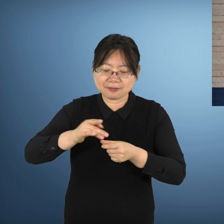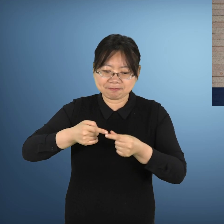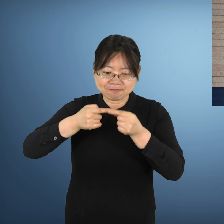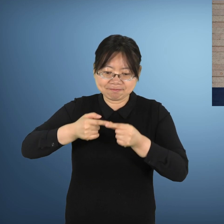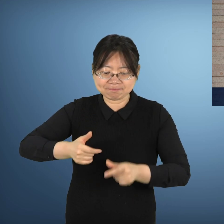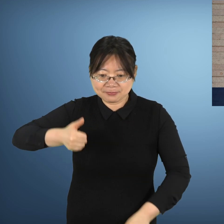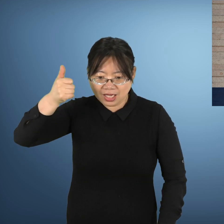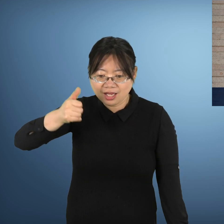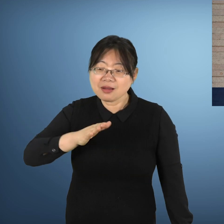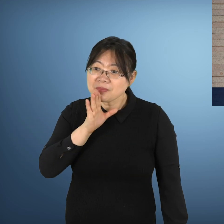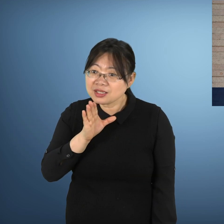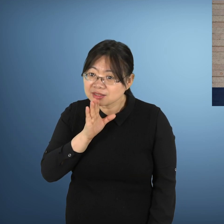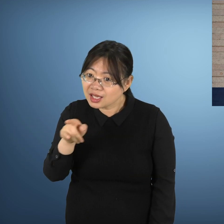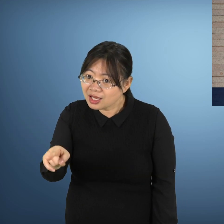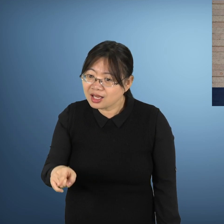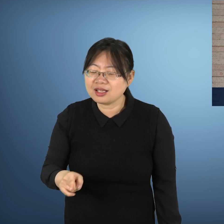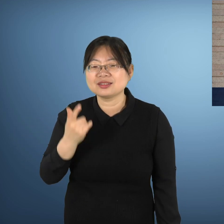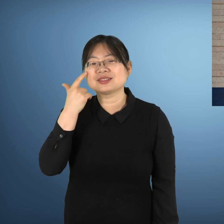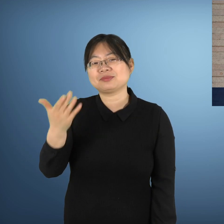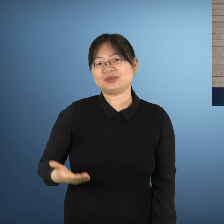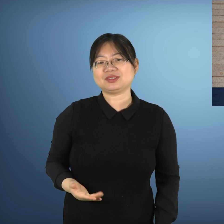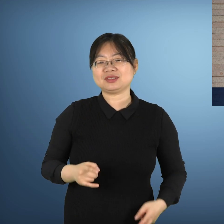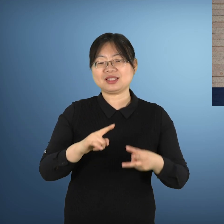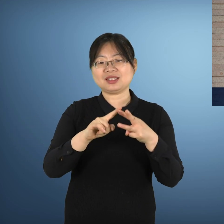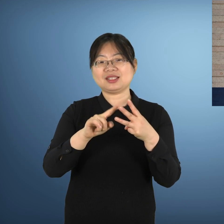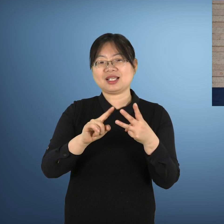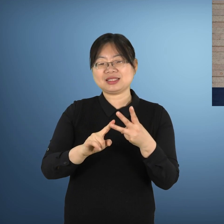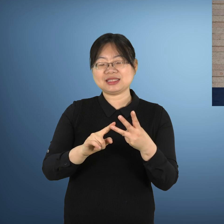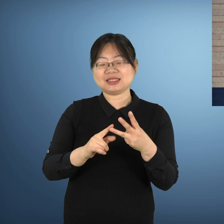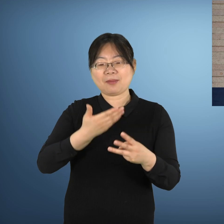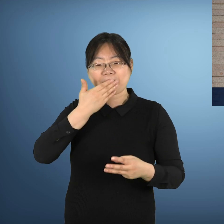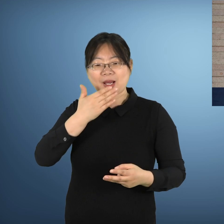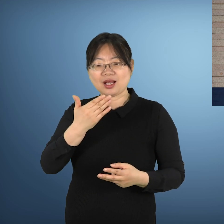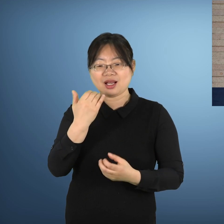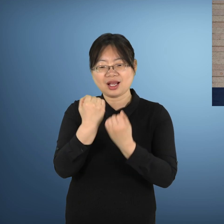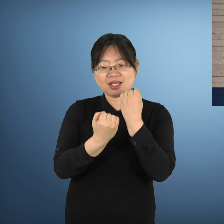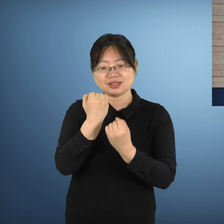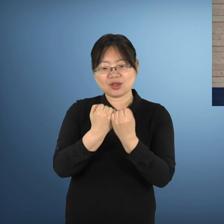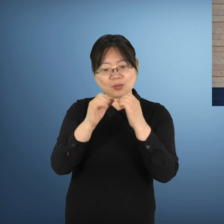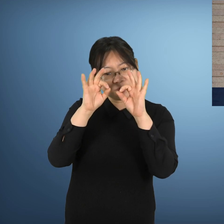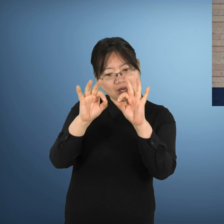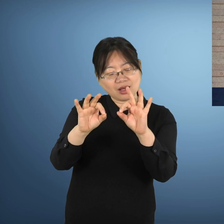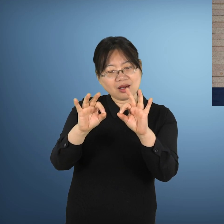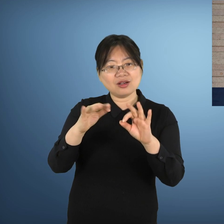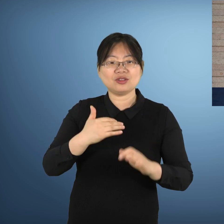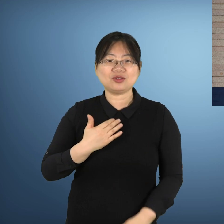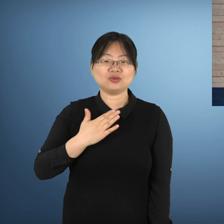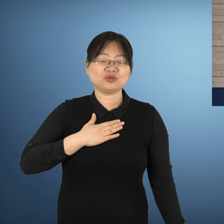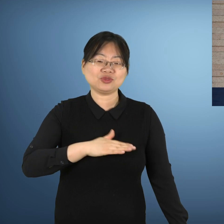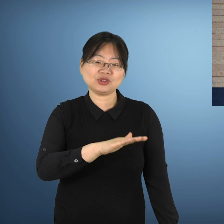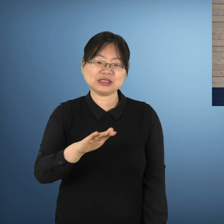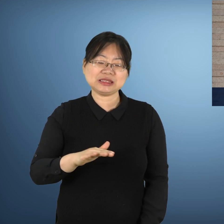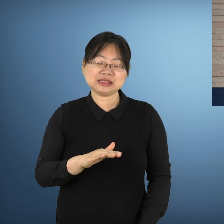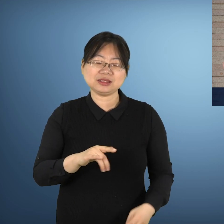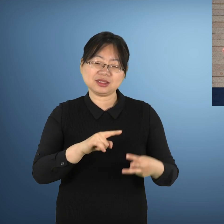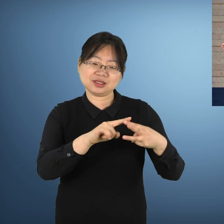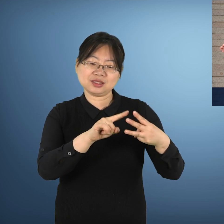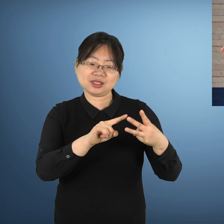자, 그러면 이 세 가지 가능한 해석 중에 우리는 어느 해석을